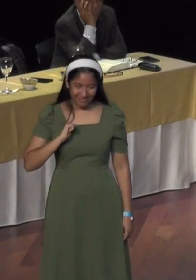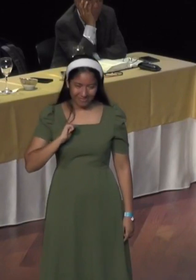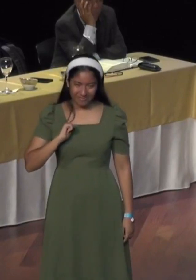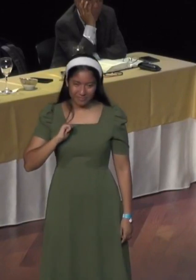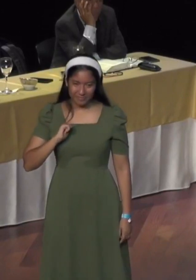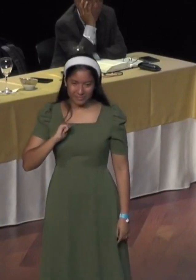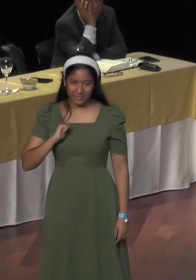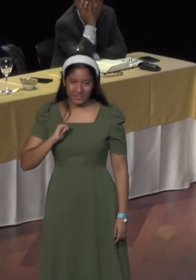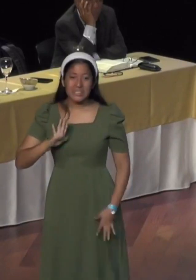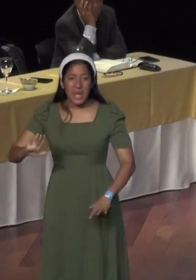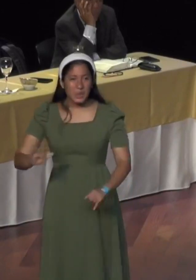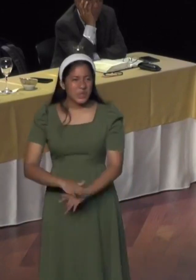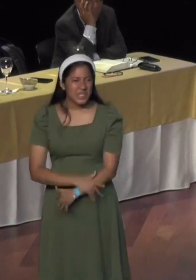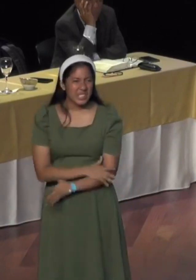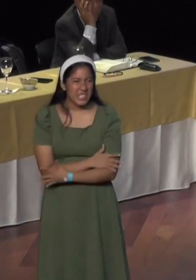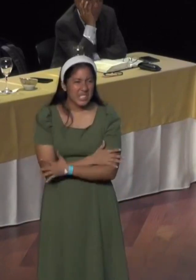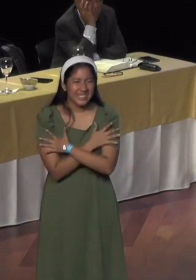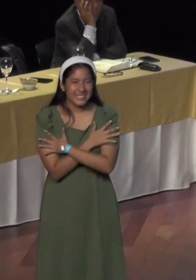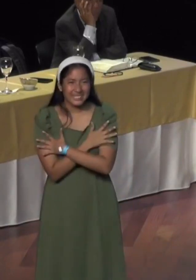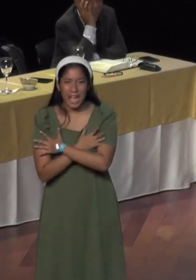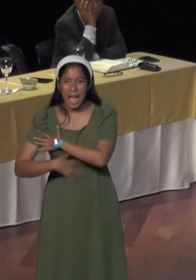¿Alguien siente una frecuencia profunda en su alma?